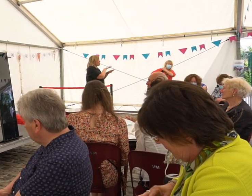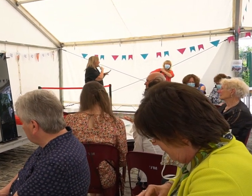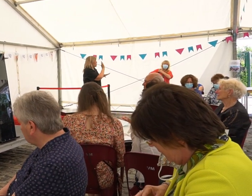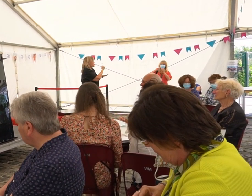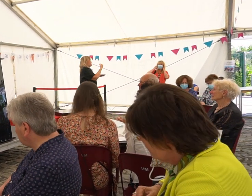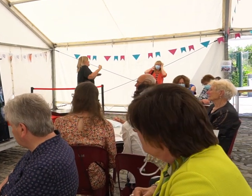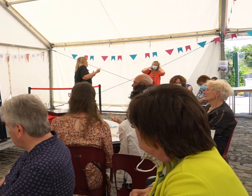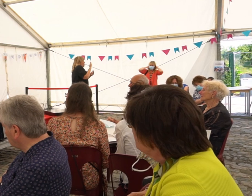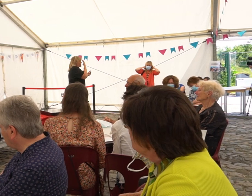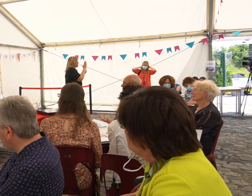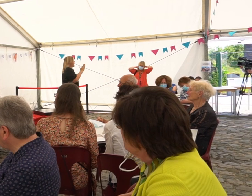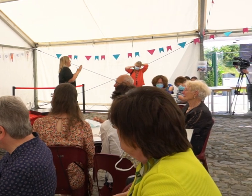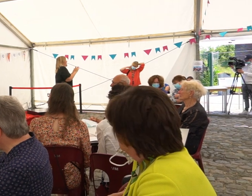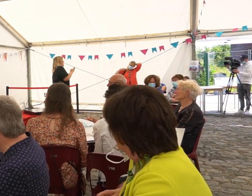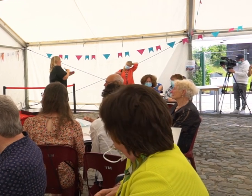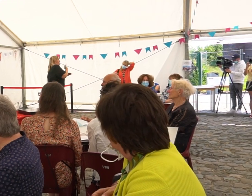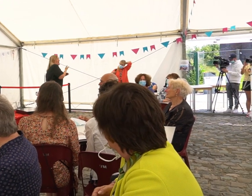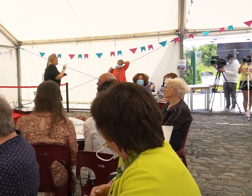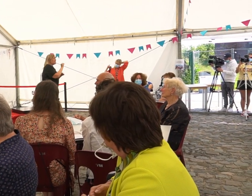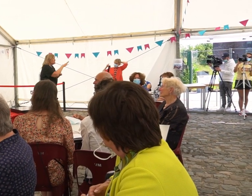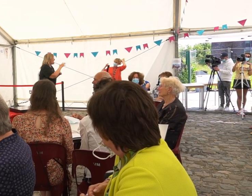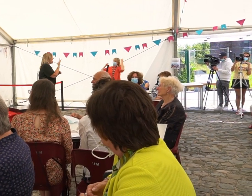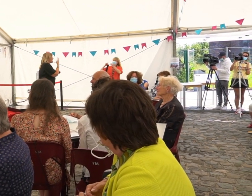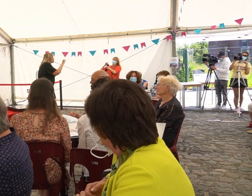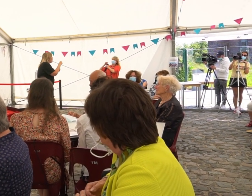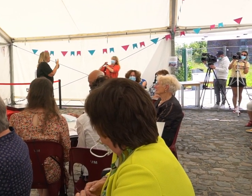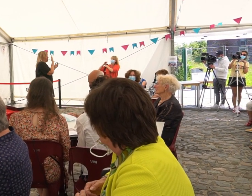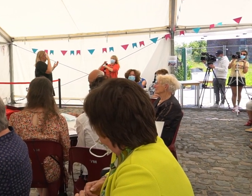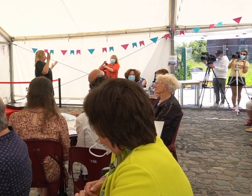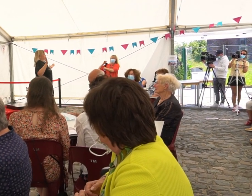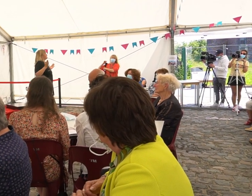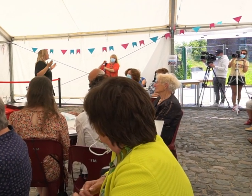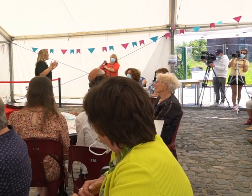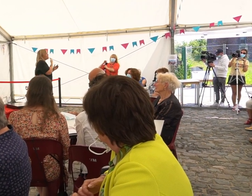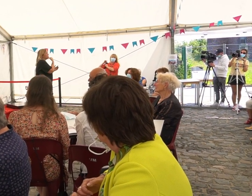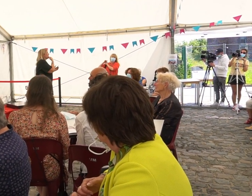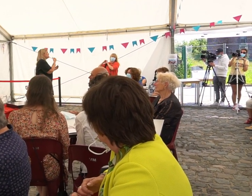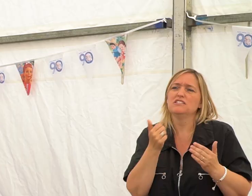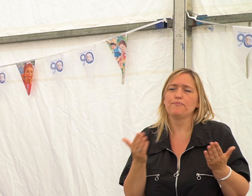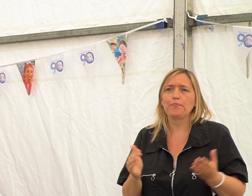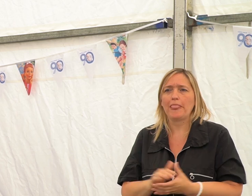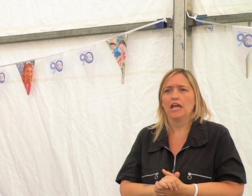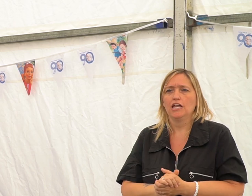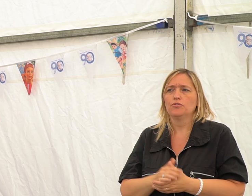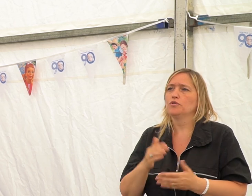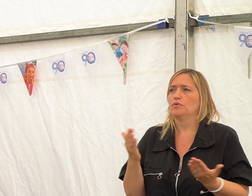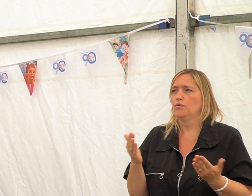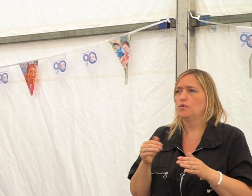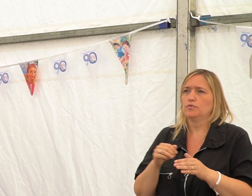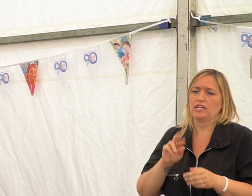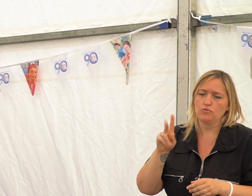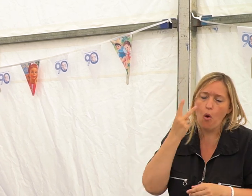pas, peut-être à 25, peut-être à 15, peut-être à 400. Donc c'était pas facile, on a dû revoir sa copie